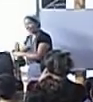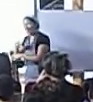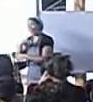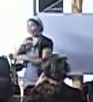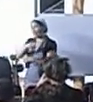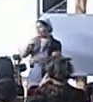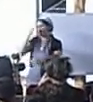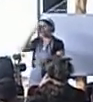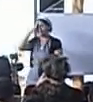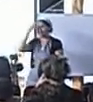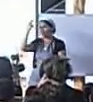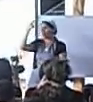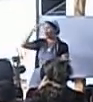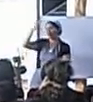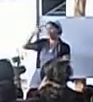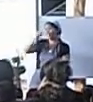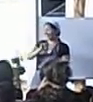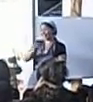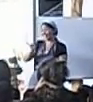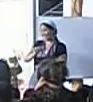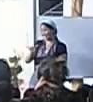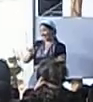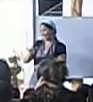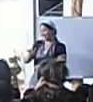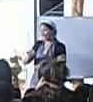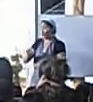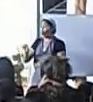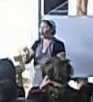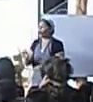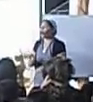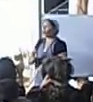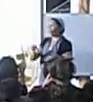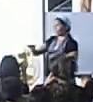tenga un poco de fiebre o tenga los mismos síntomas.